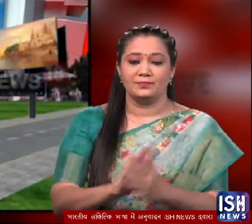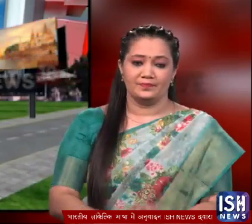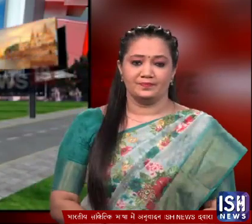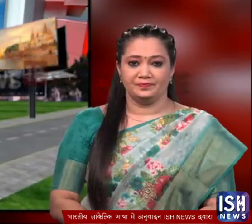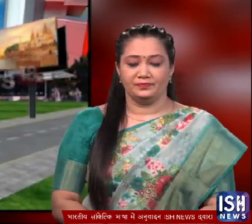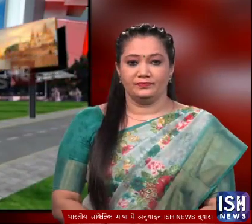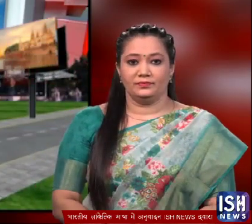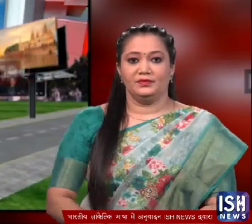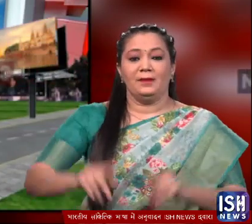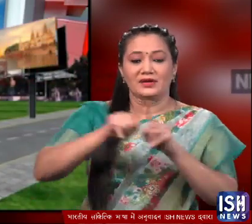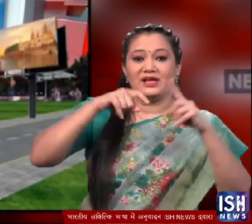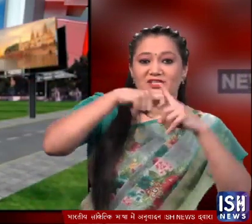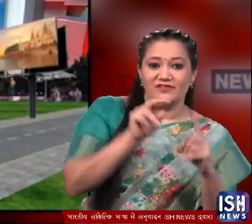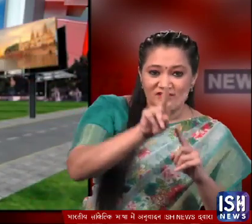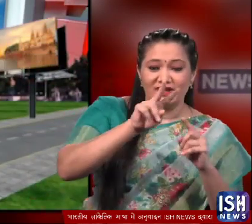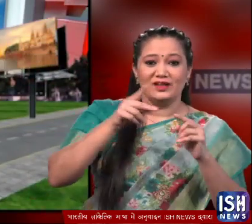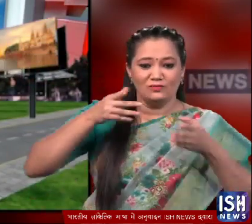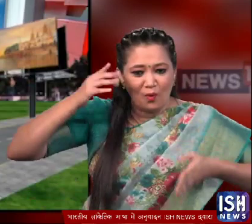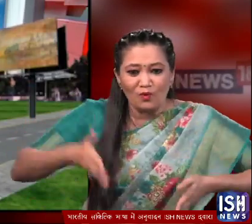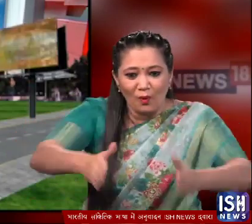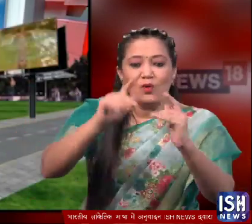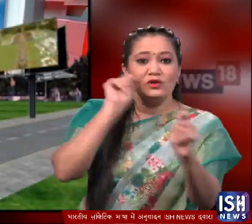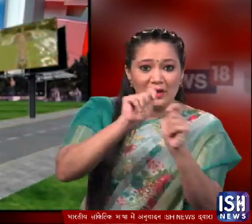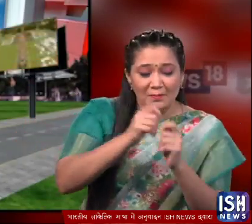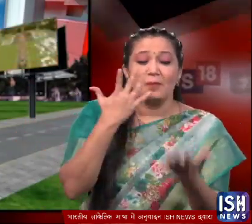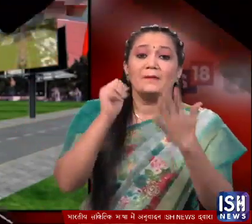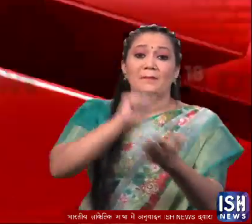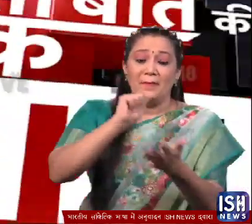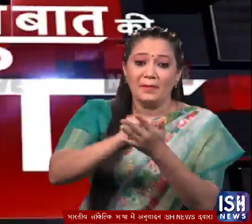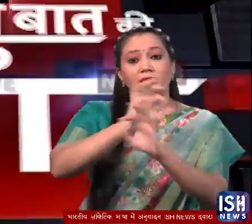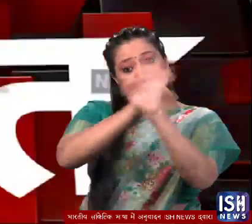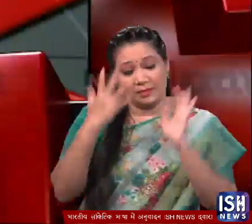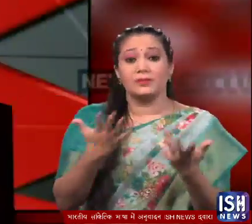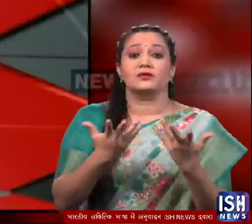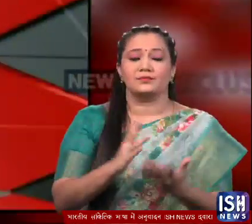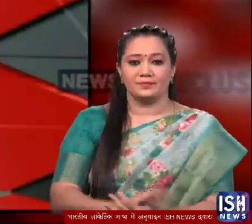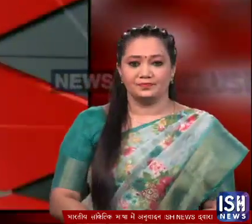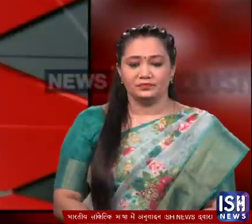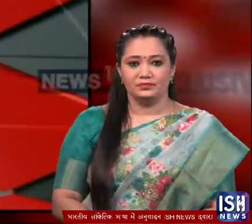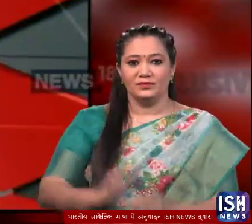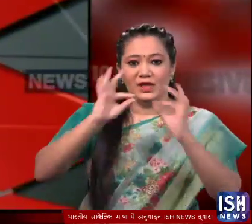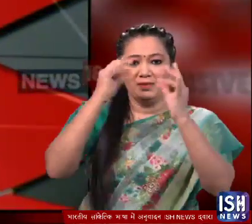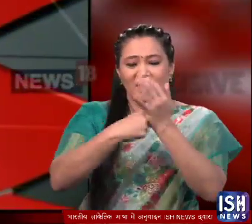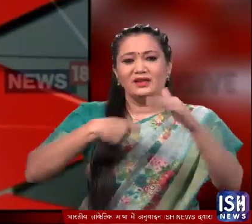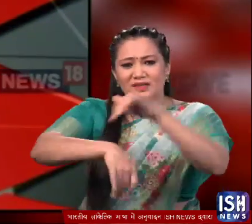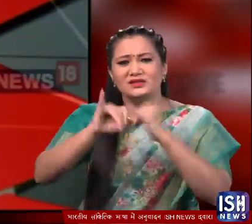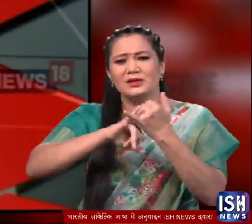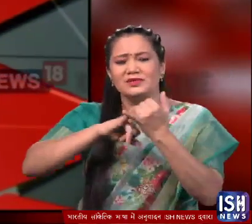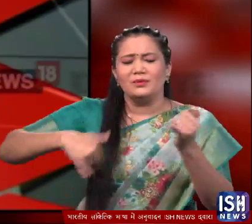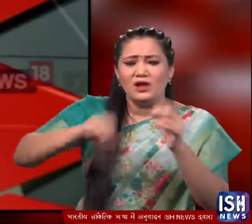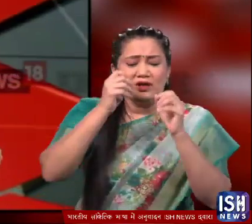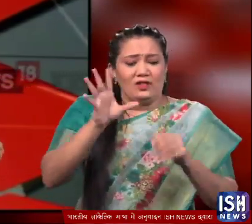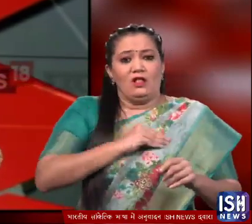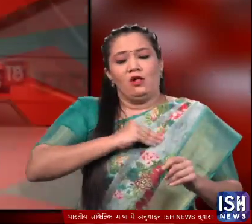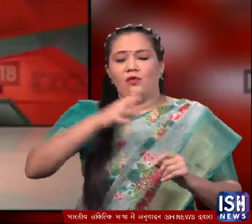है। साथ ही काशी विश्वनाथ कॉरिडोर की तस्वीर छापने की भी योजना है। बिहार के समस्तीपुर से एक डरा